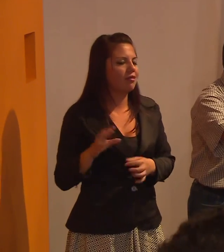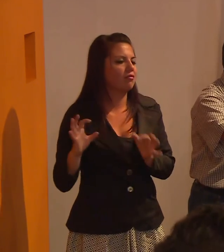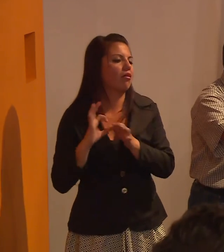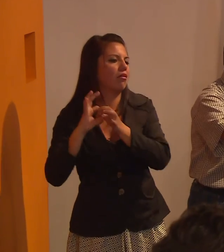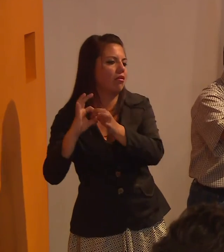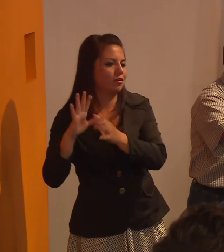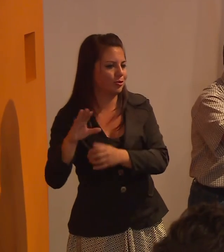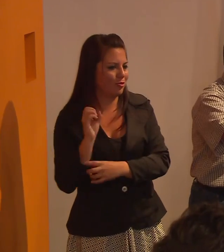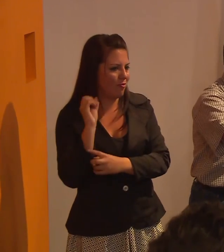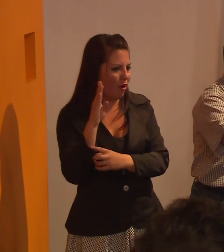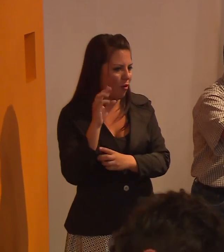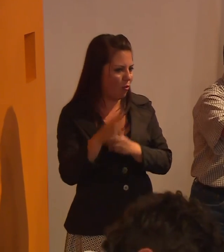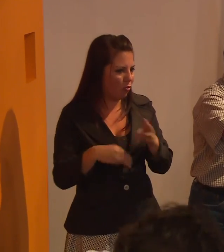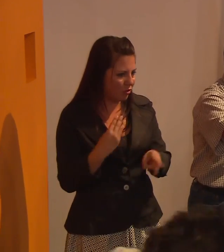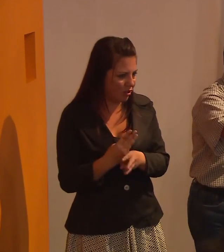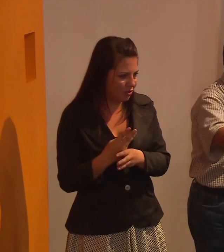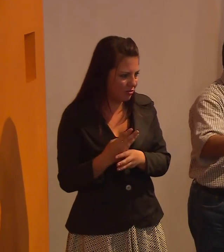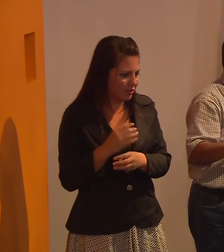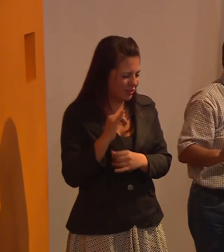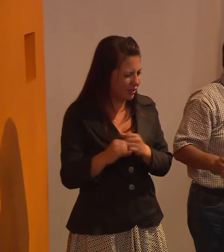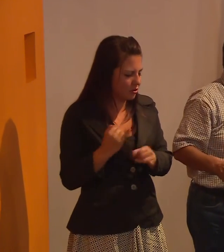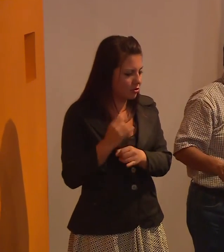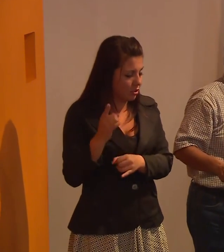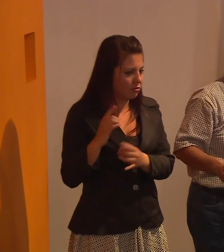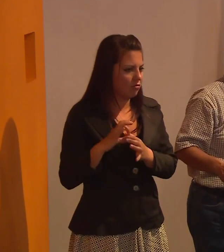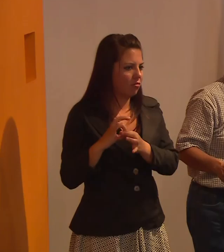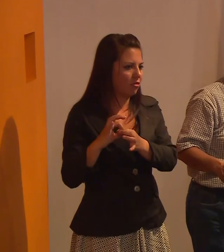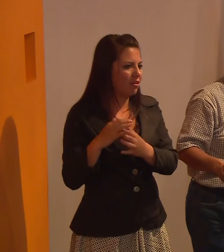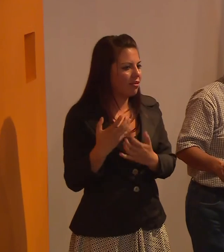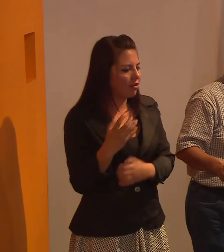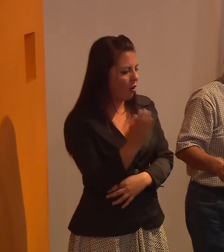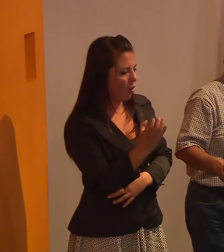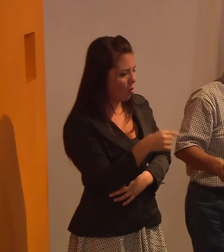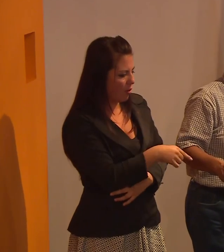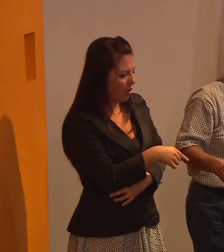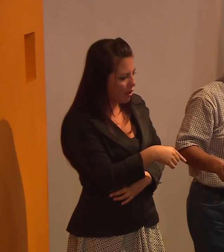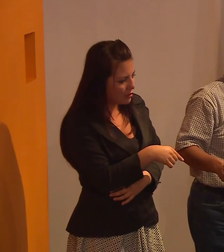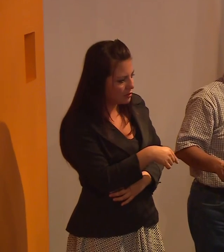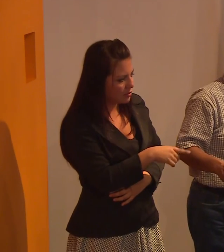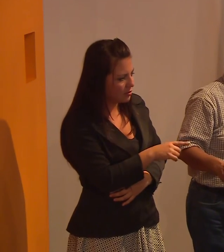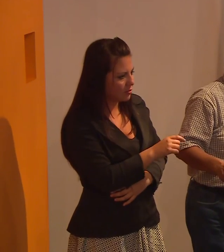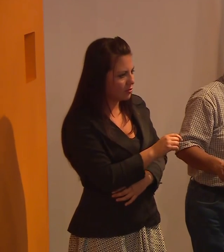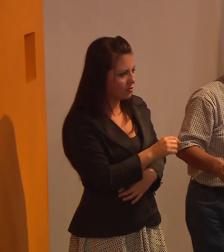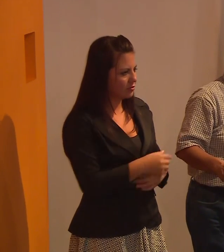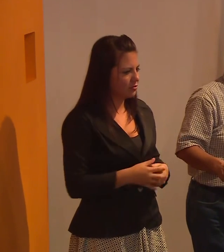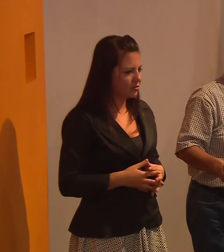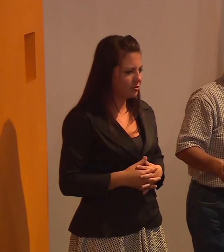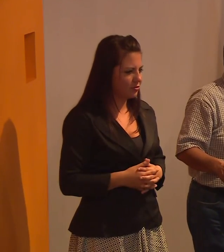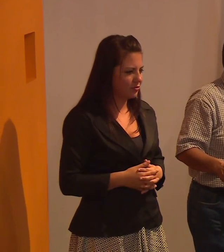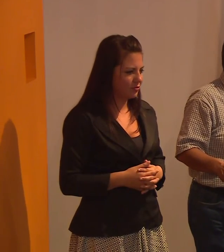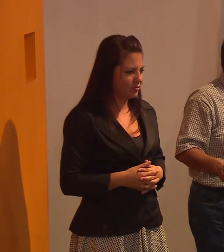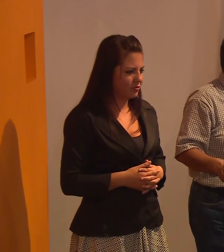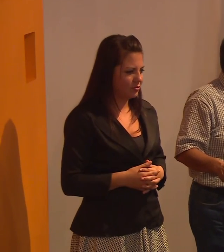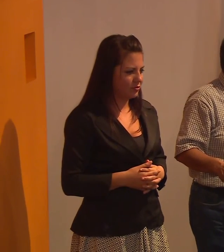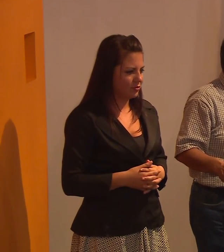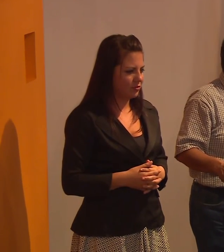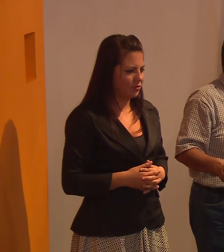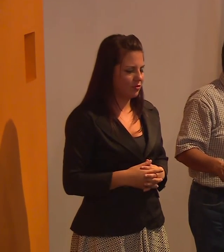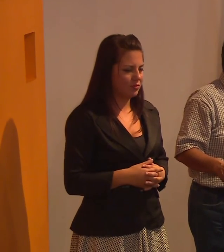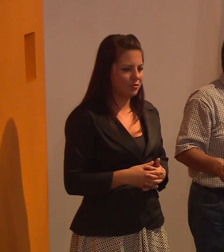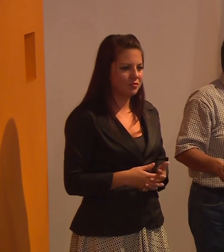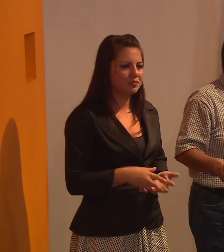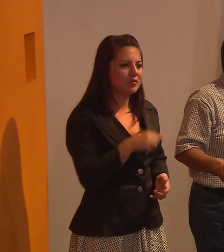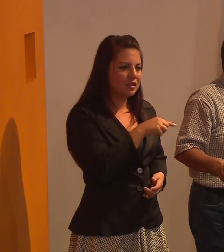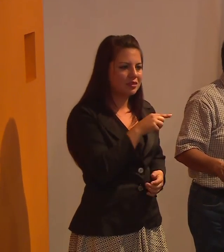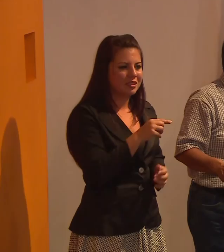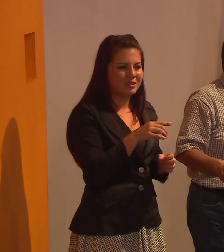Fondo Monetario Internacional en la perspectiva de meter al país dentro de la OCDE. Y esto tiene una cuestión